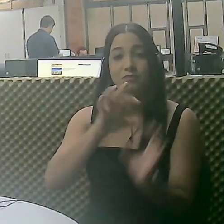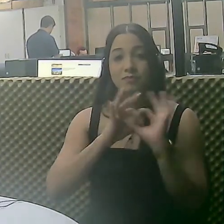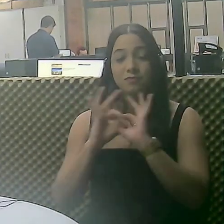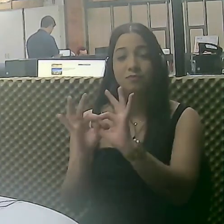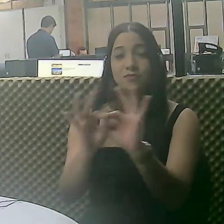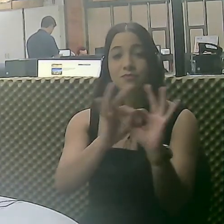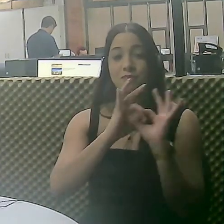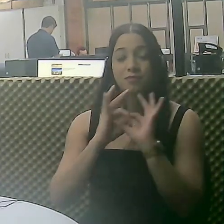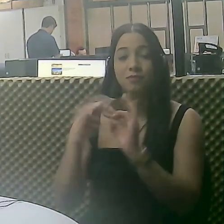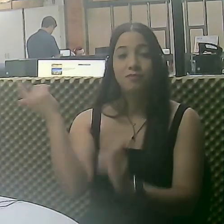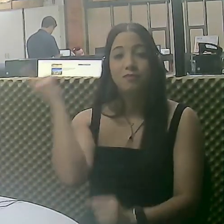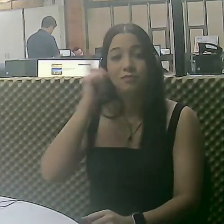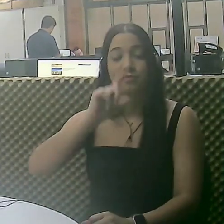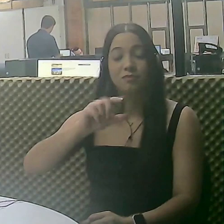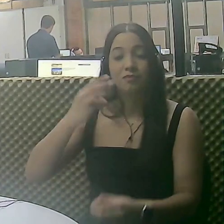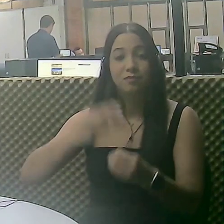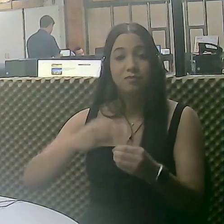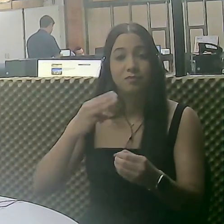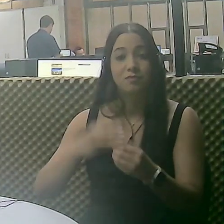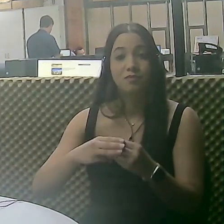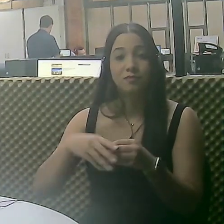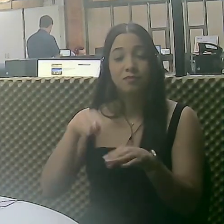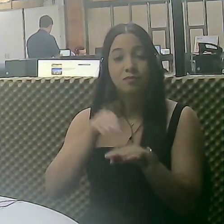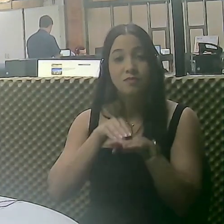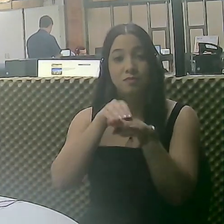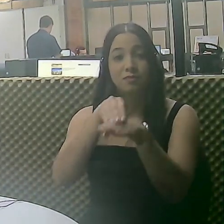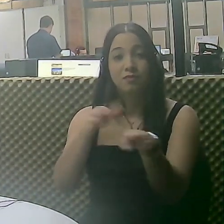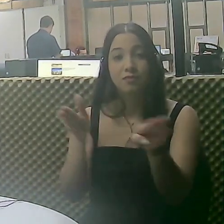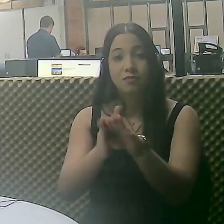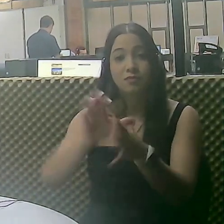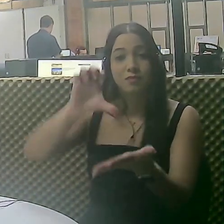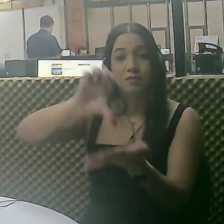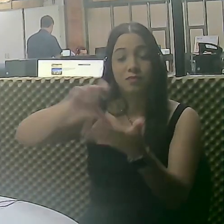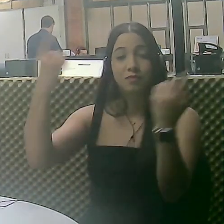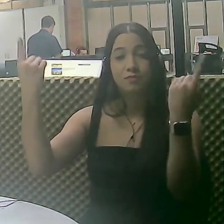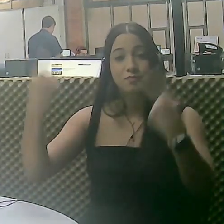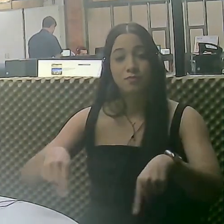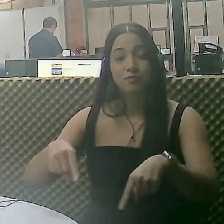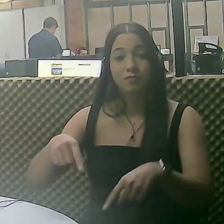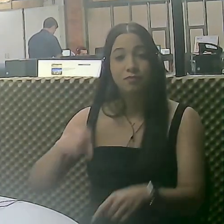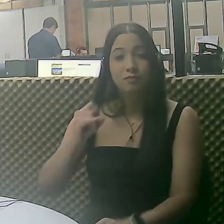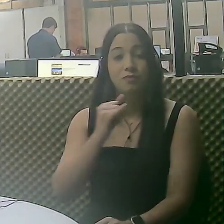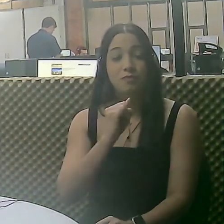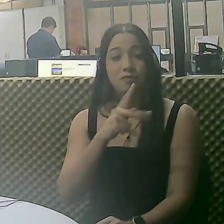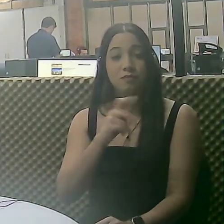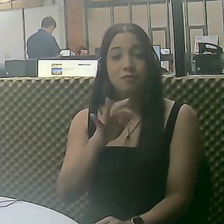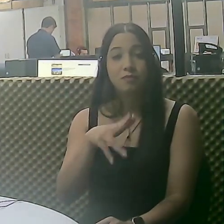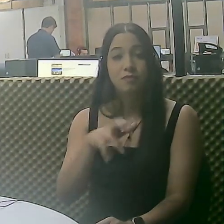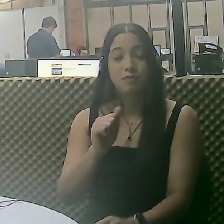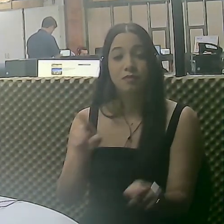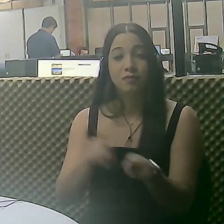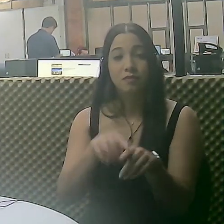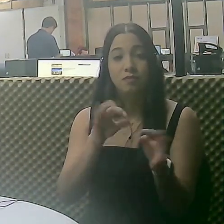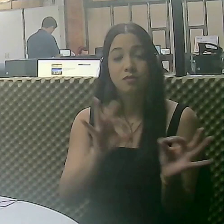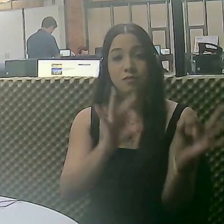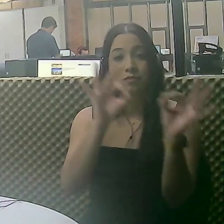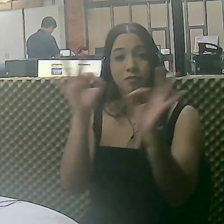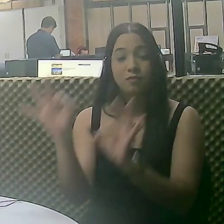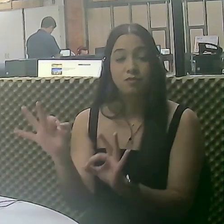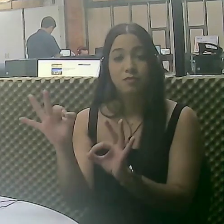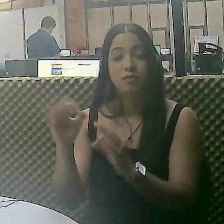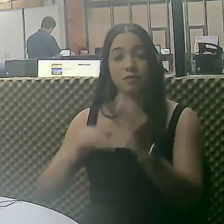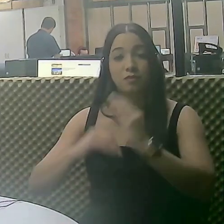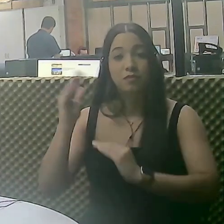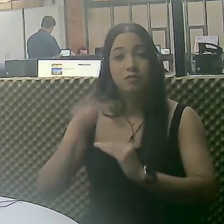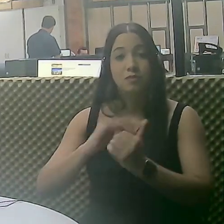parceiras e receberam do município transporte até a sede das disputas em Ipatinga, além de serem acompanhados por profissionais